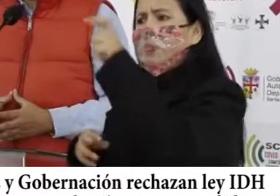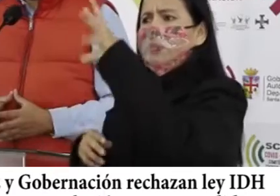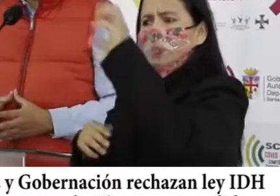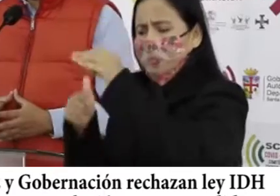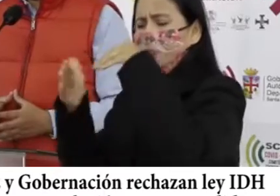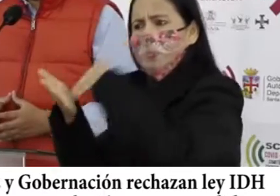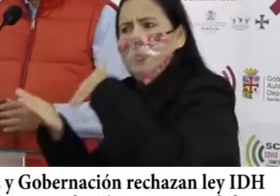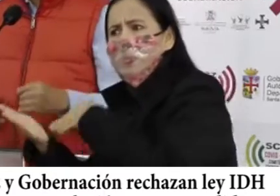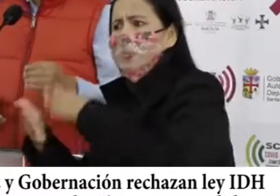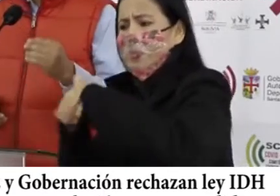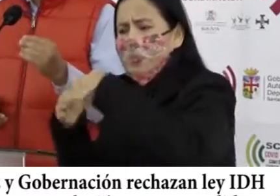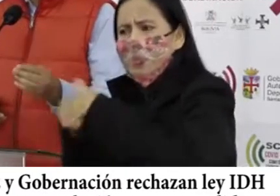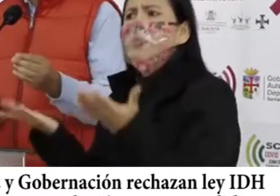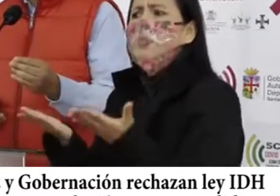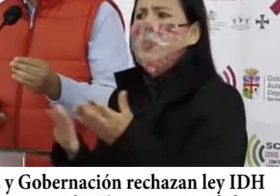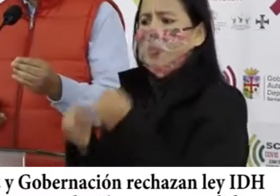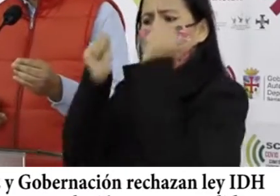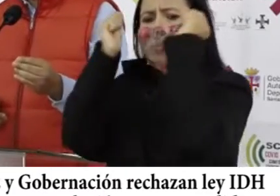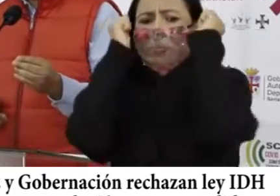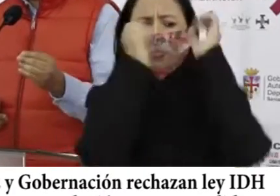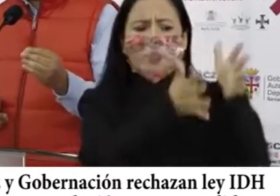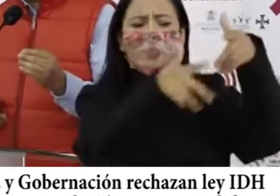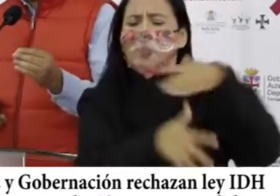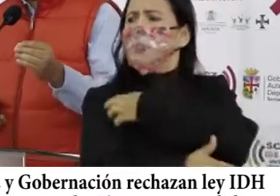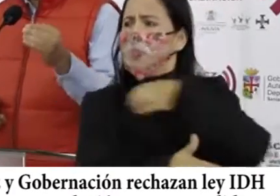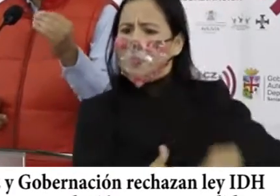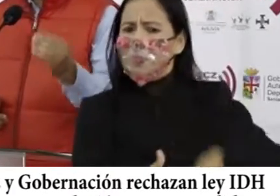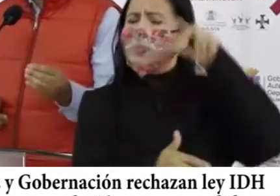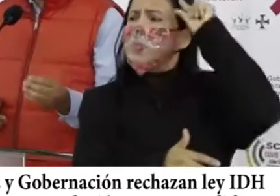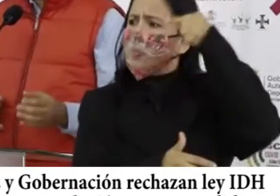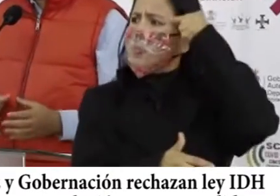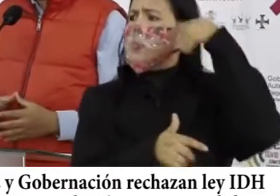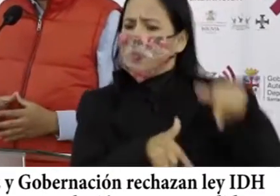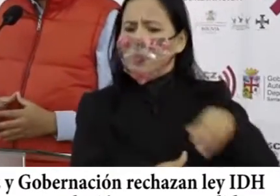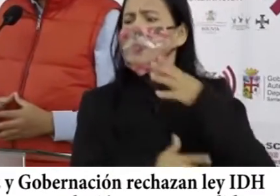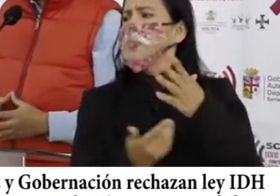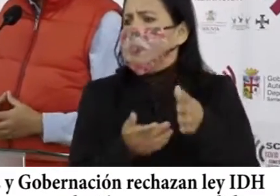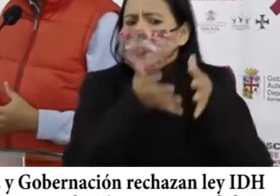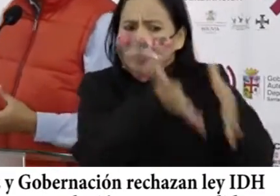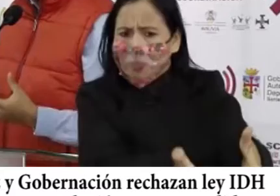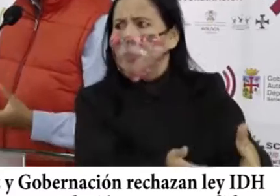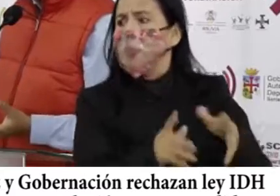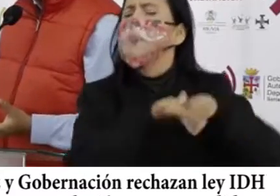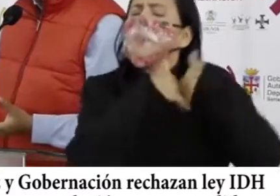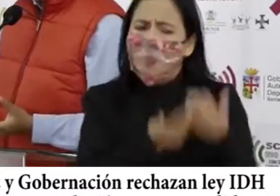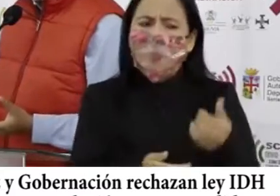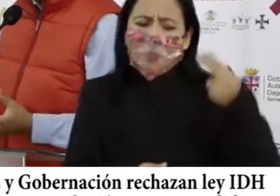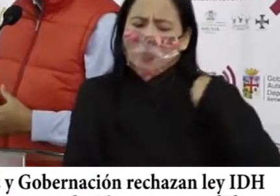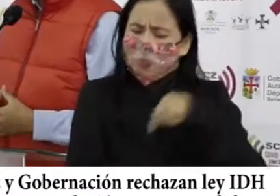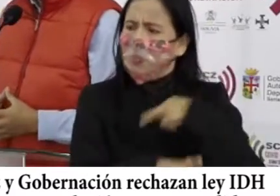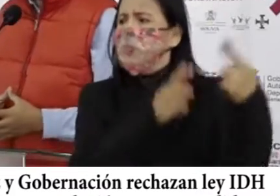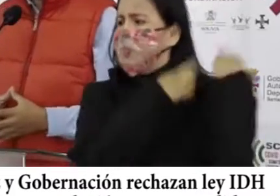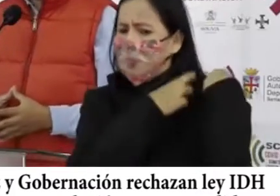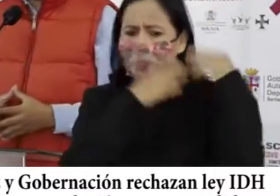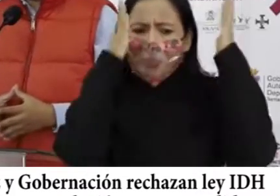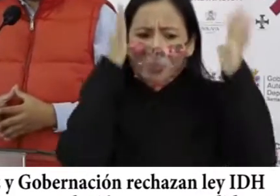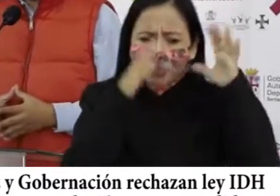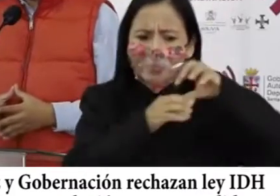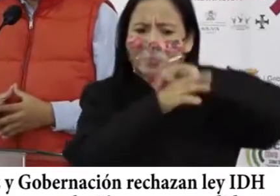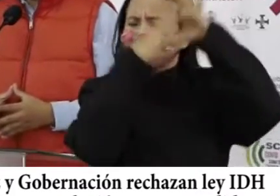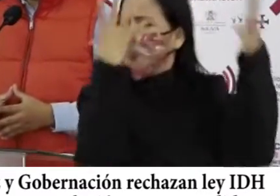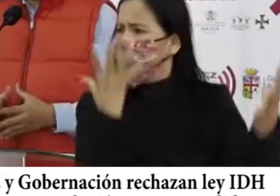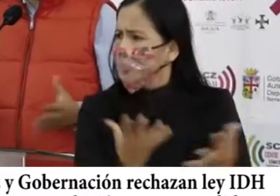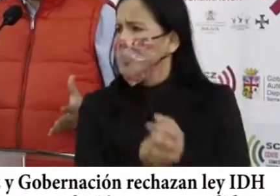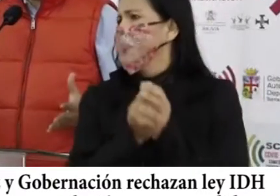250 millones de dólares, y deja en los gobiernos municipales, en las gobernaciones, la responsabilidad de atender esta